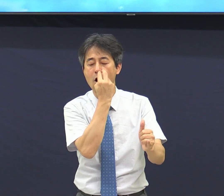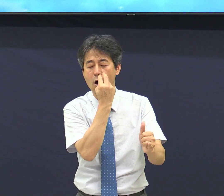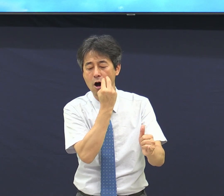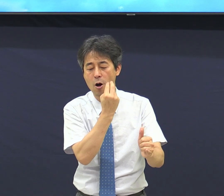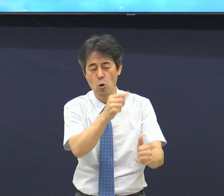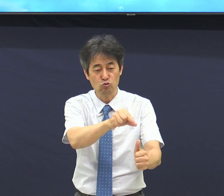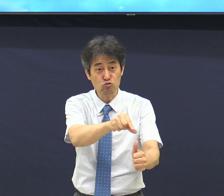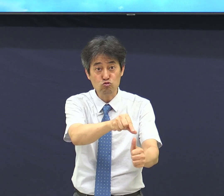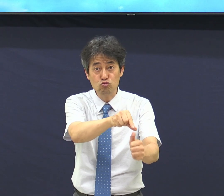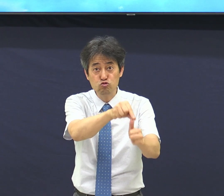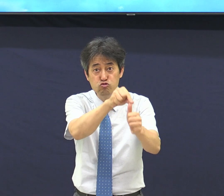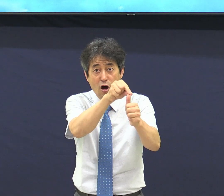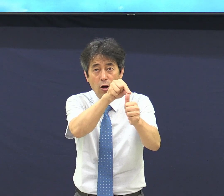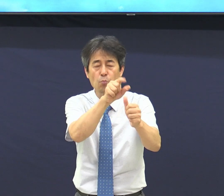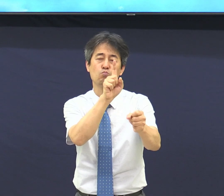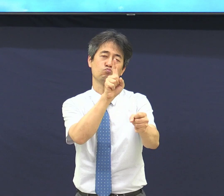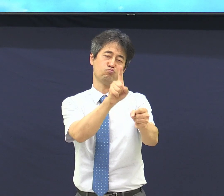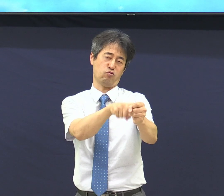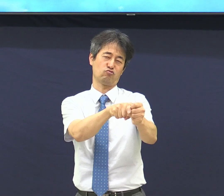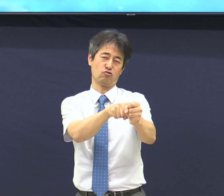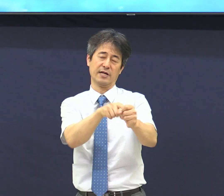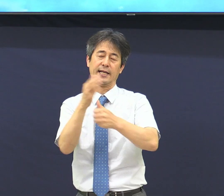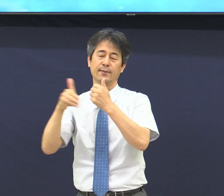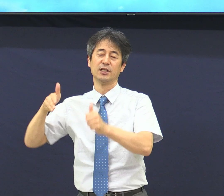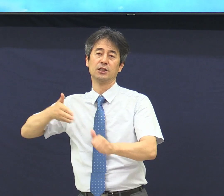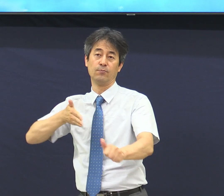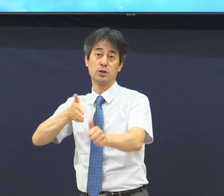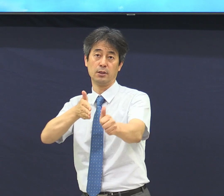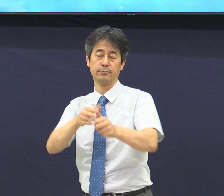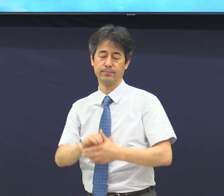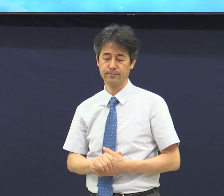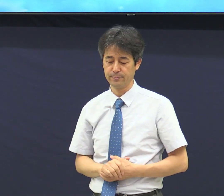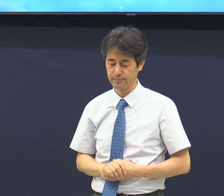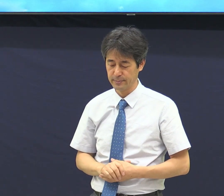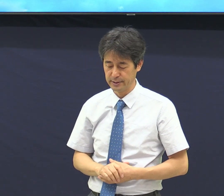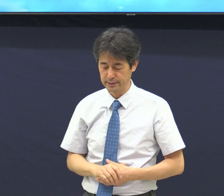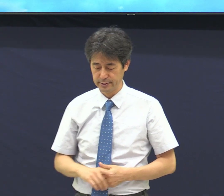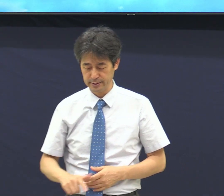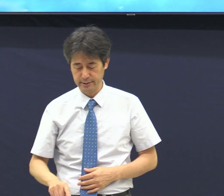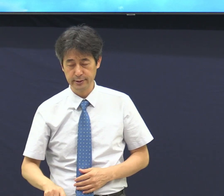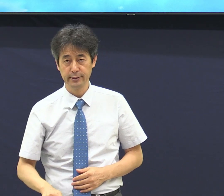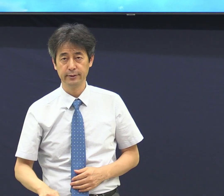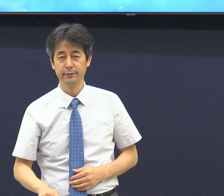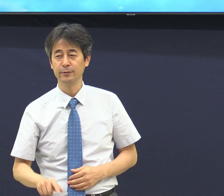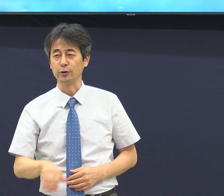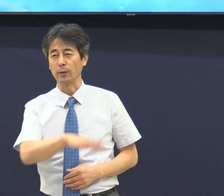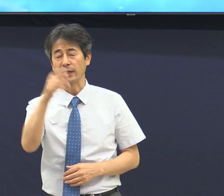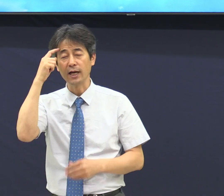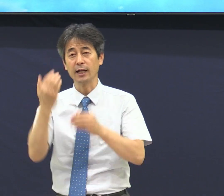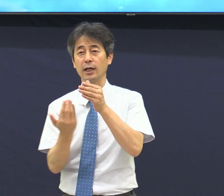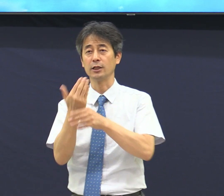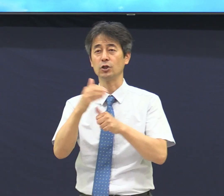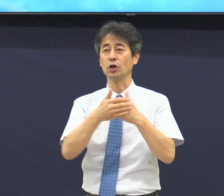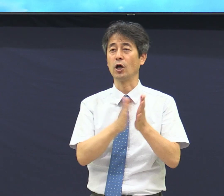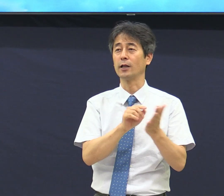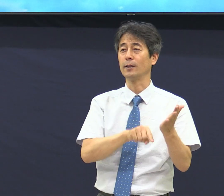사람의 생명을 구원하고자 하는 하나님의 섭리가 있습니다. 여러분 생각해